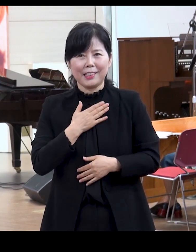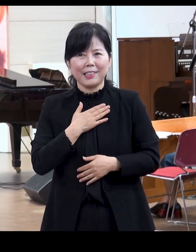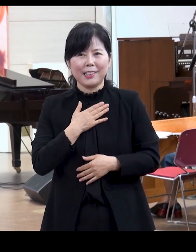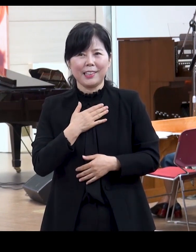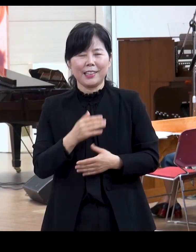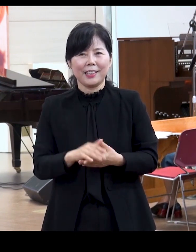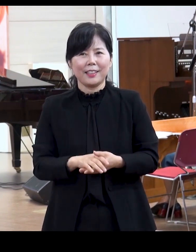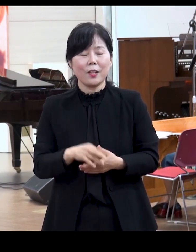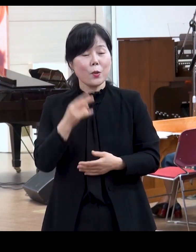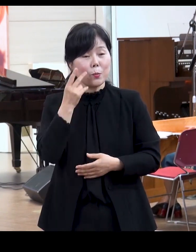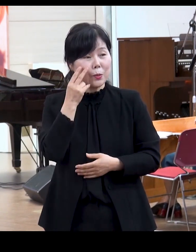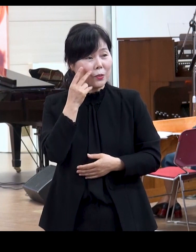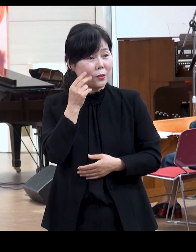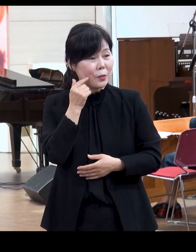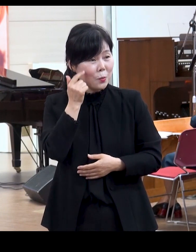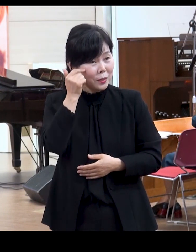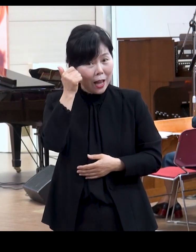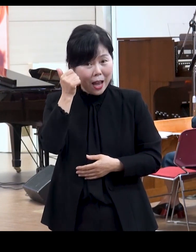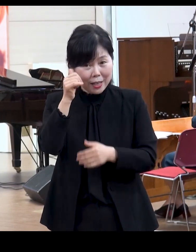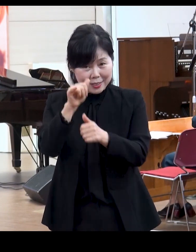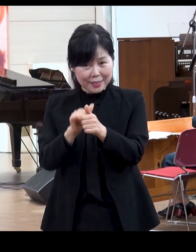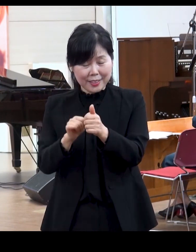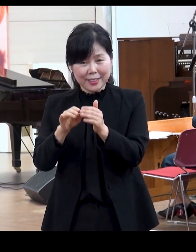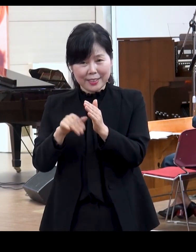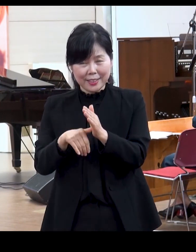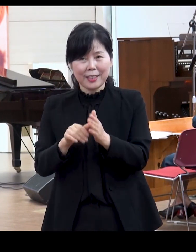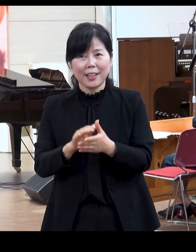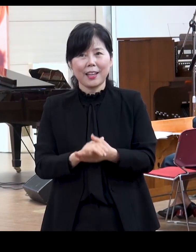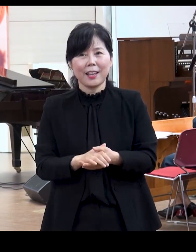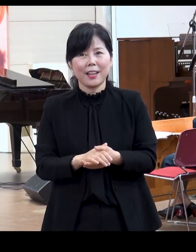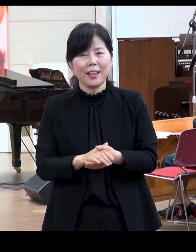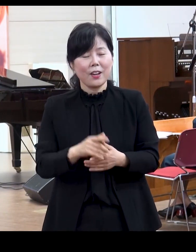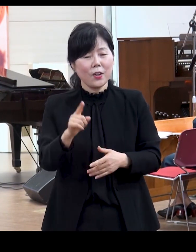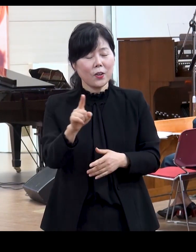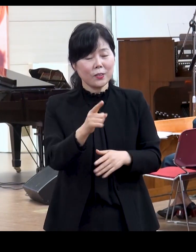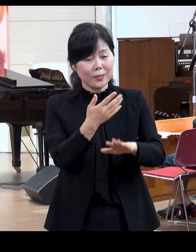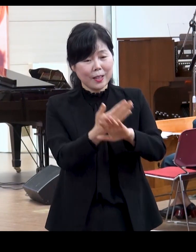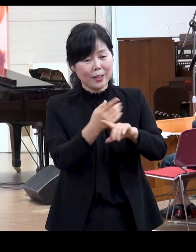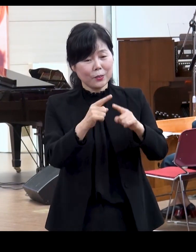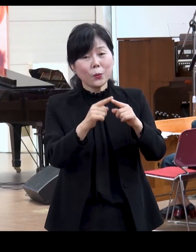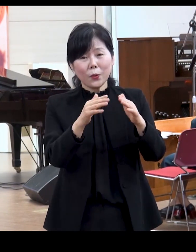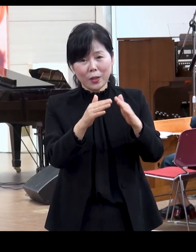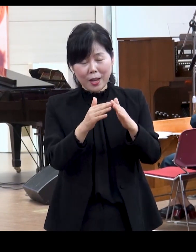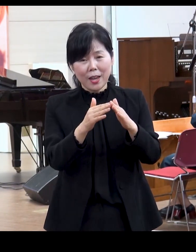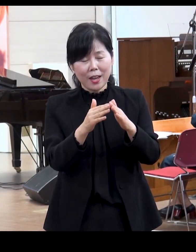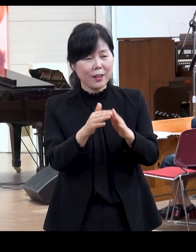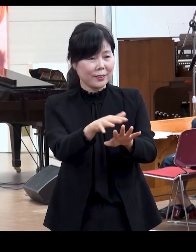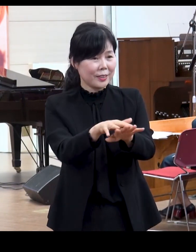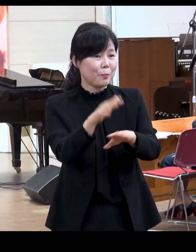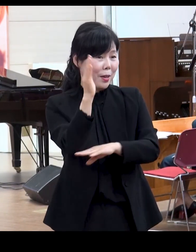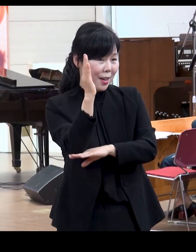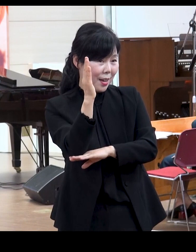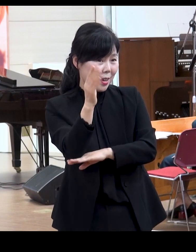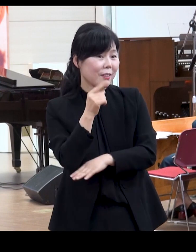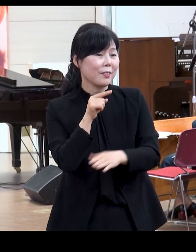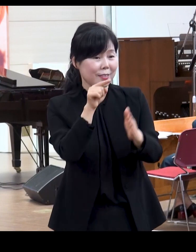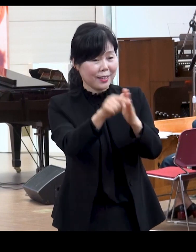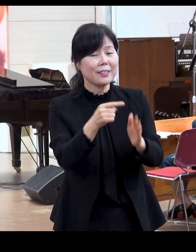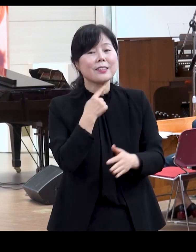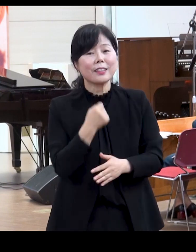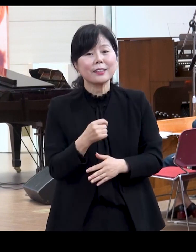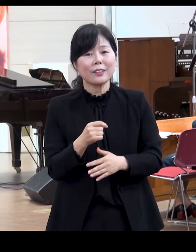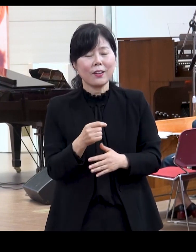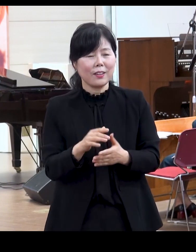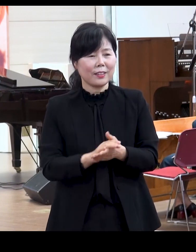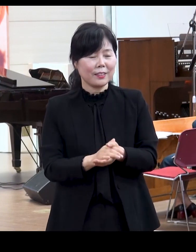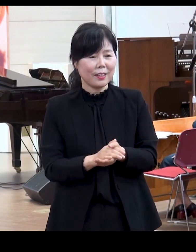제가 미국에서 목회할 때 한번 타주에 있는 어느 교회에 집회를 간 적이 있습니다. 갔다가 거기서 그